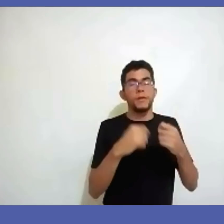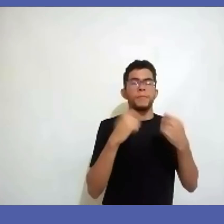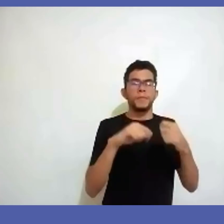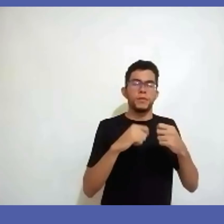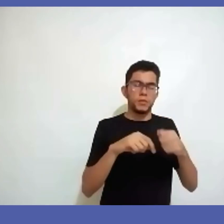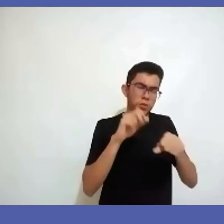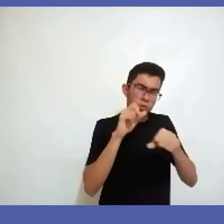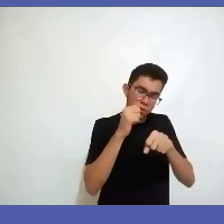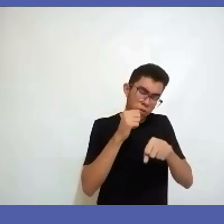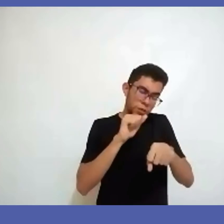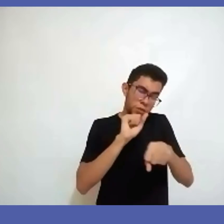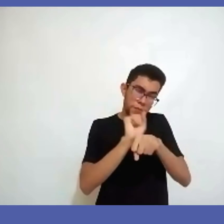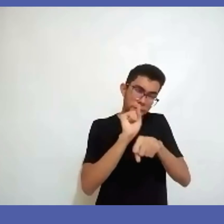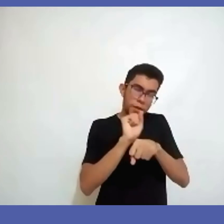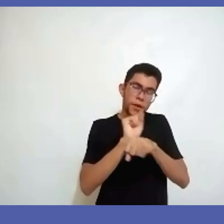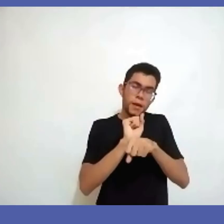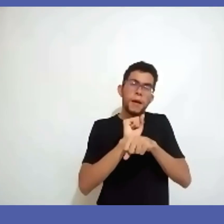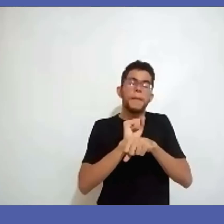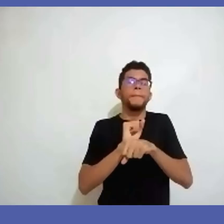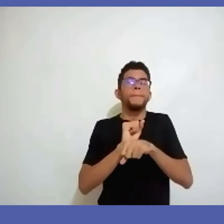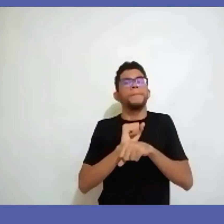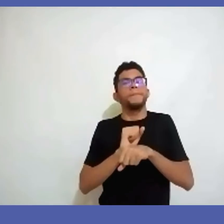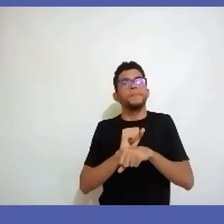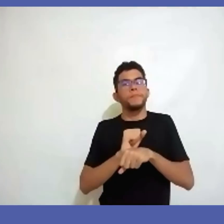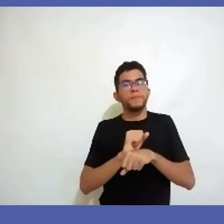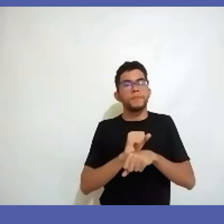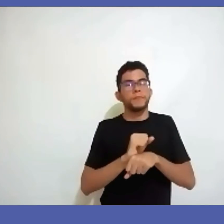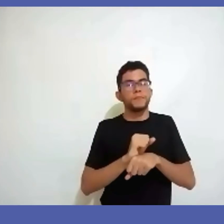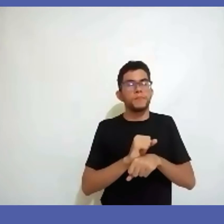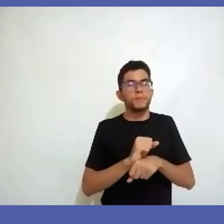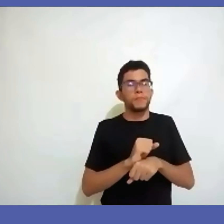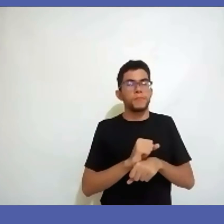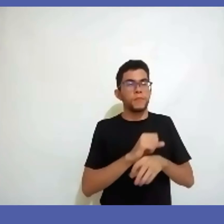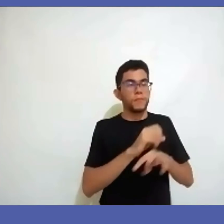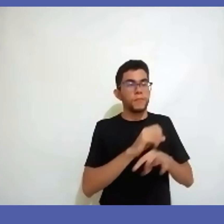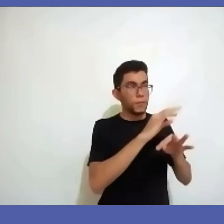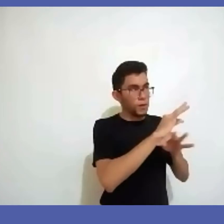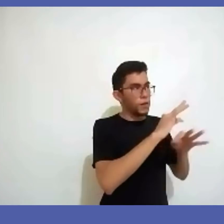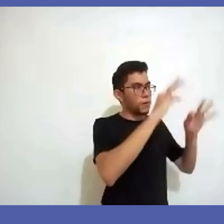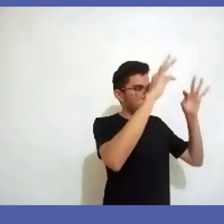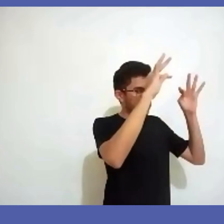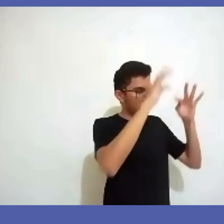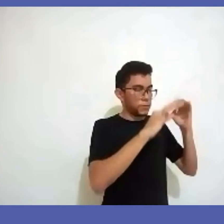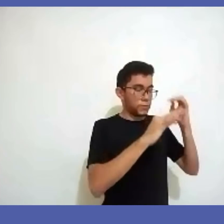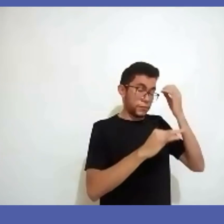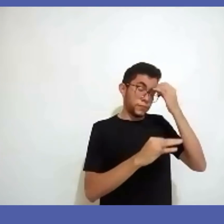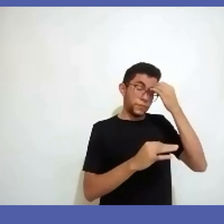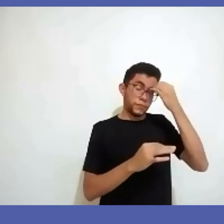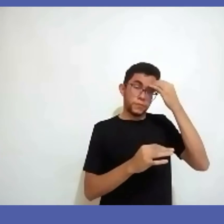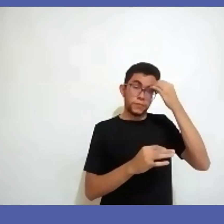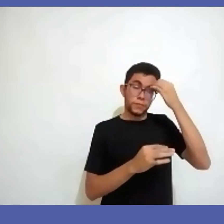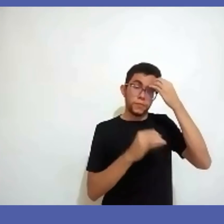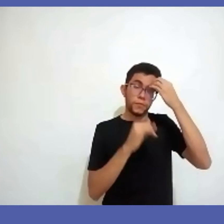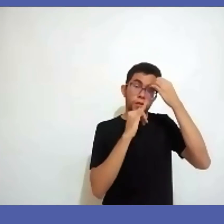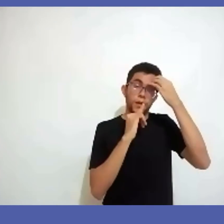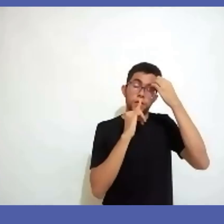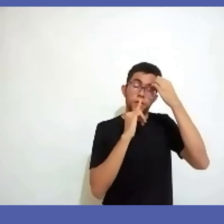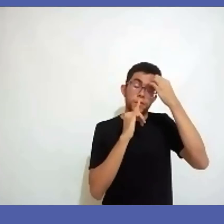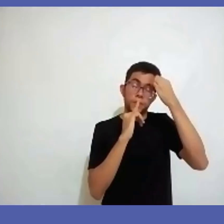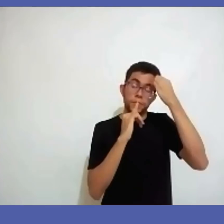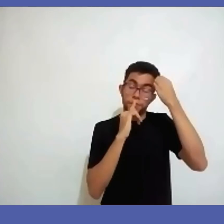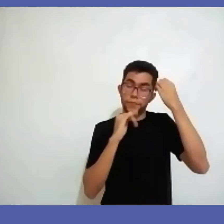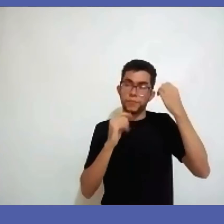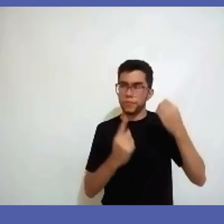vez maior, vai surgir um momento, né, vai surgir um homem. Esse homem, ele terá o poder suficiente, a